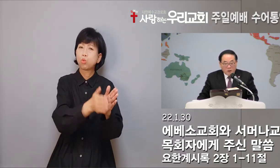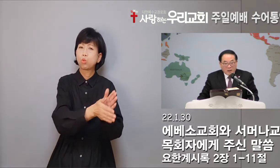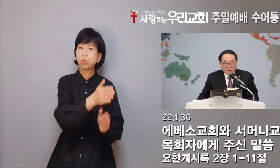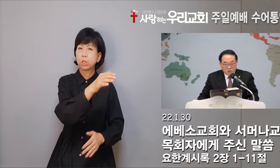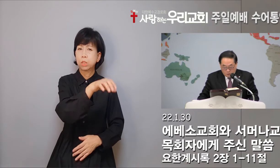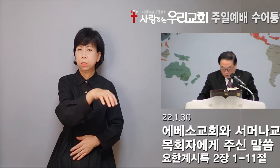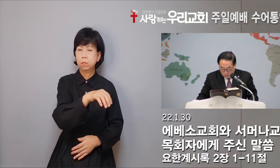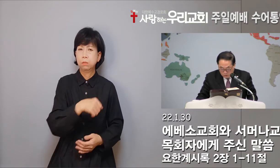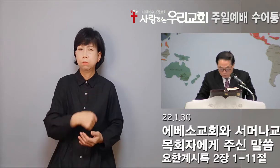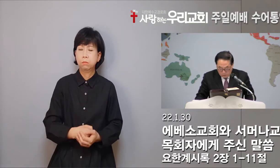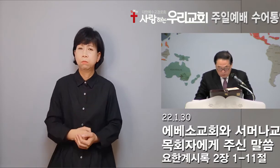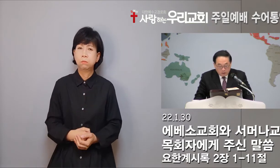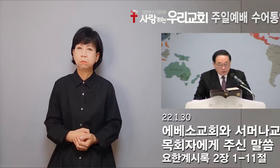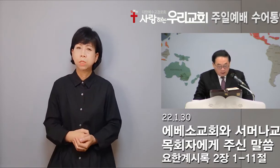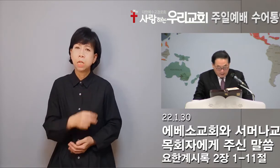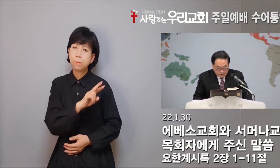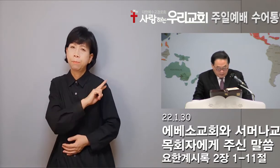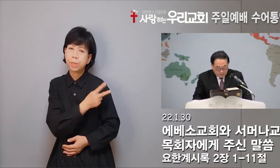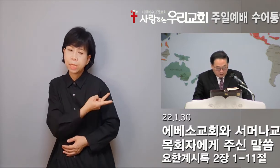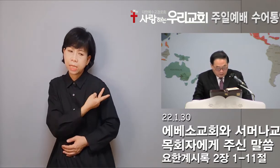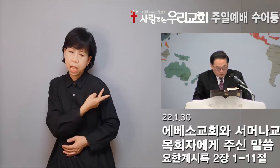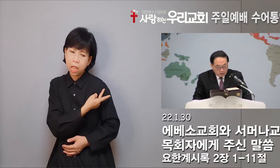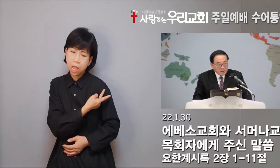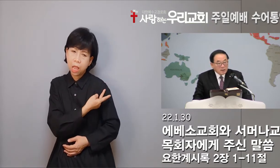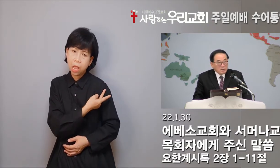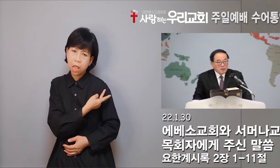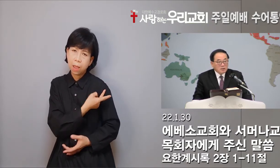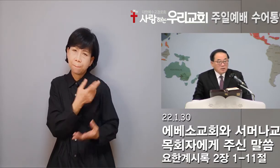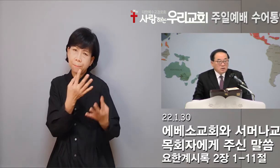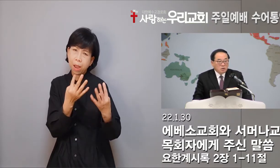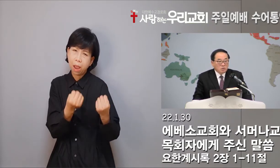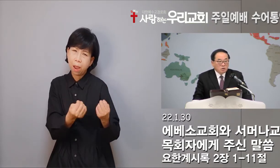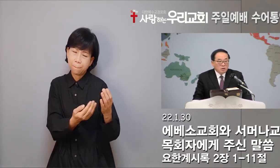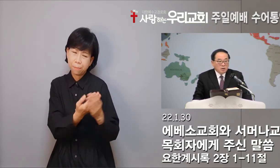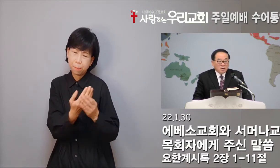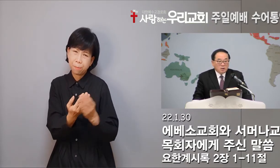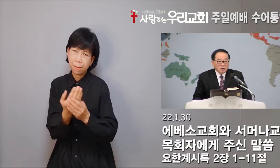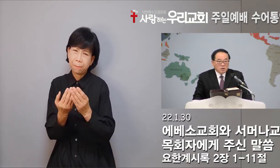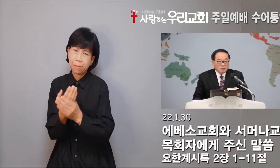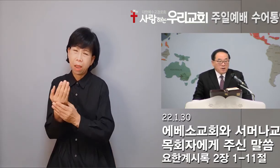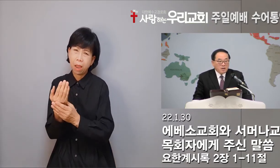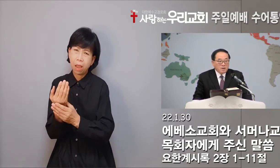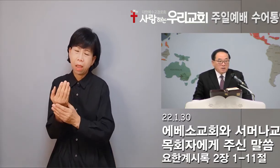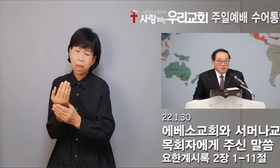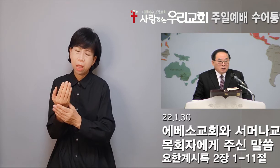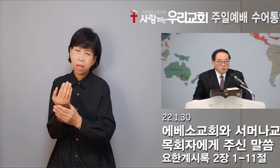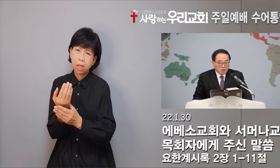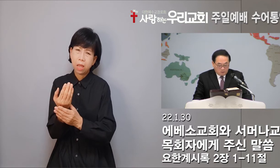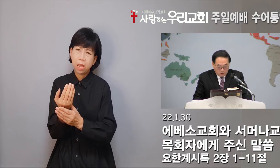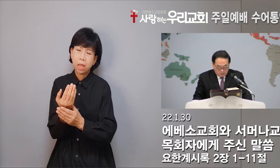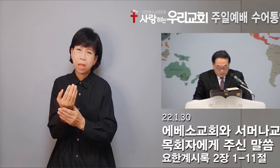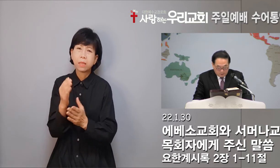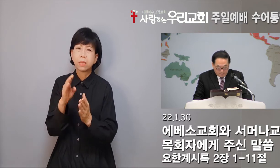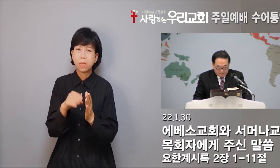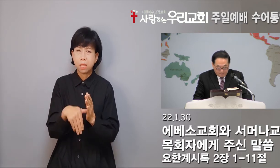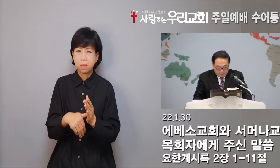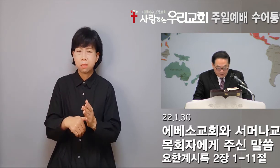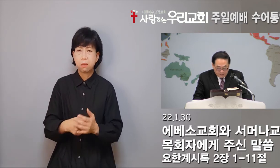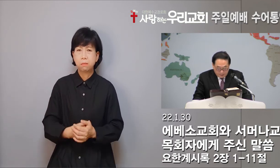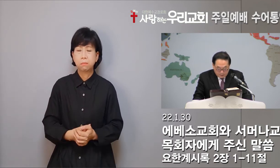기독교 이외의 다른 종교 성행했던 곳이기에 이기적인 정력이 굉장히 팽배했던 곳이었던